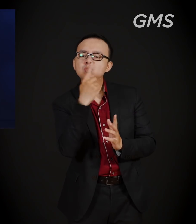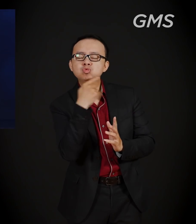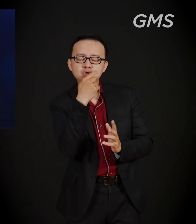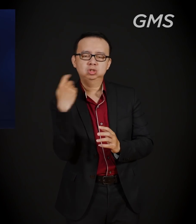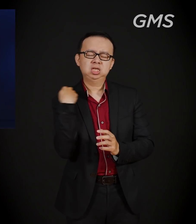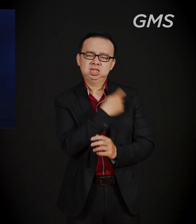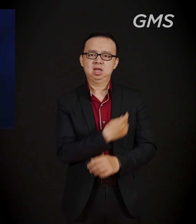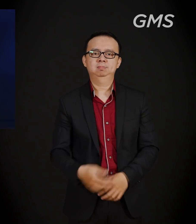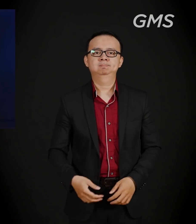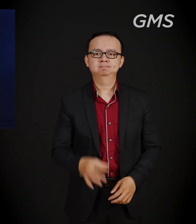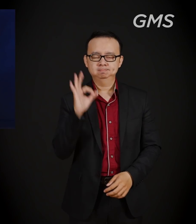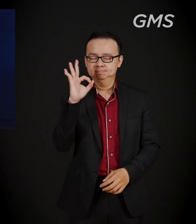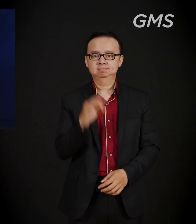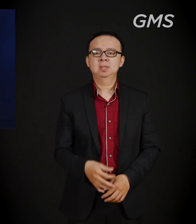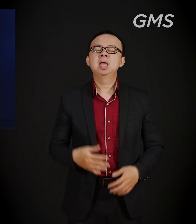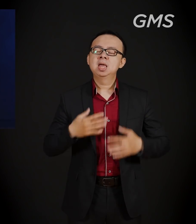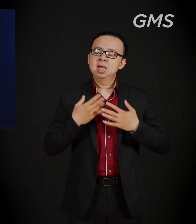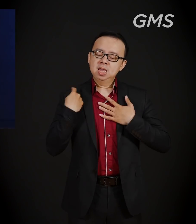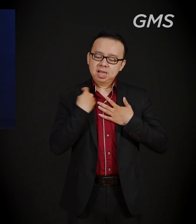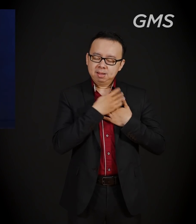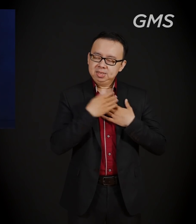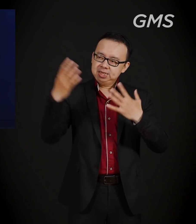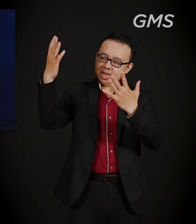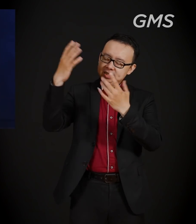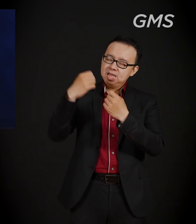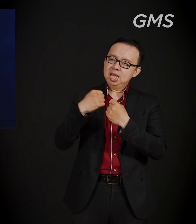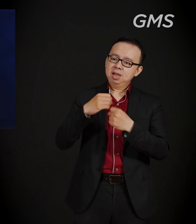penuhi panggilan-Mu Tuhan.